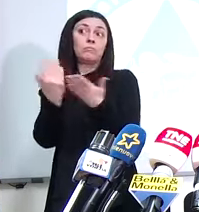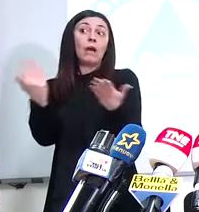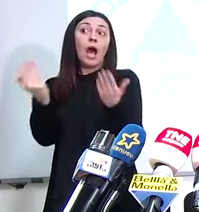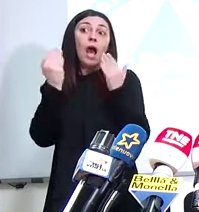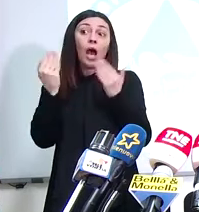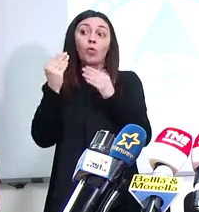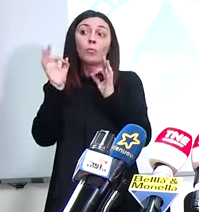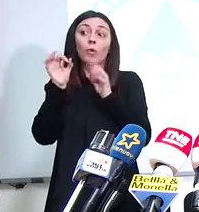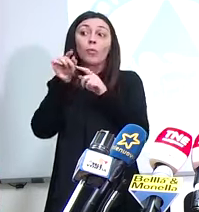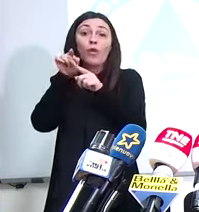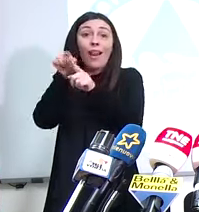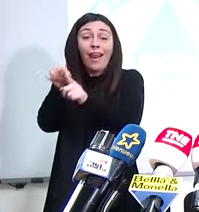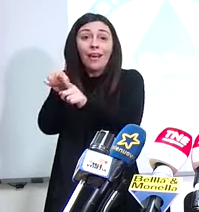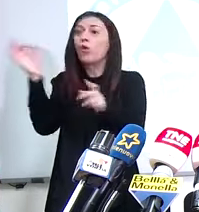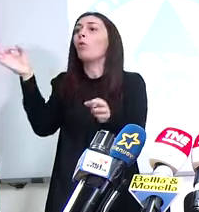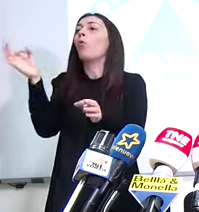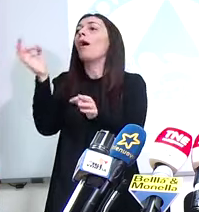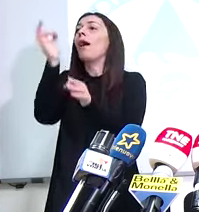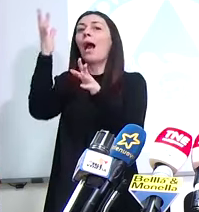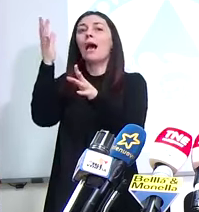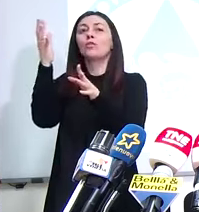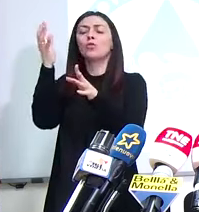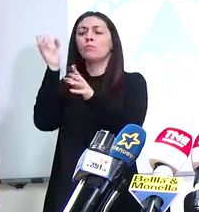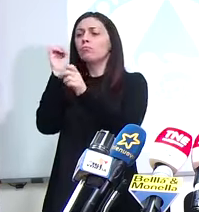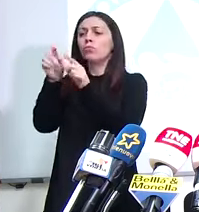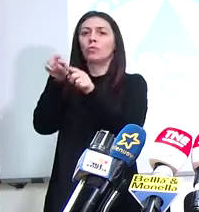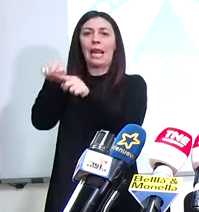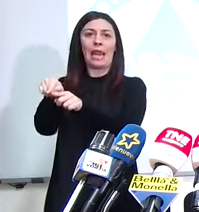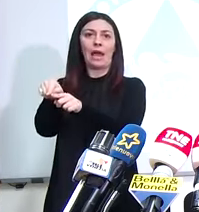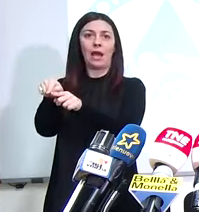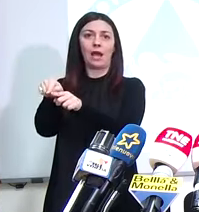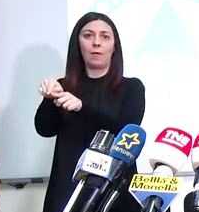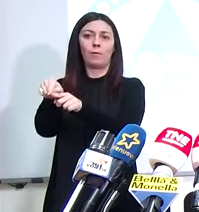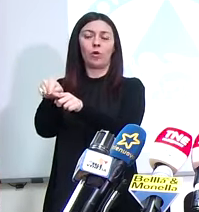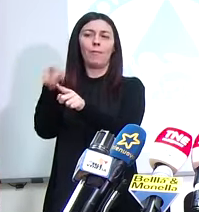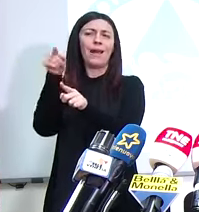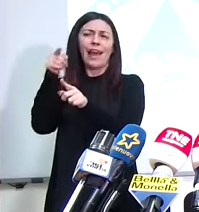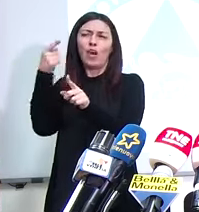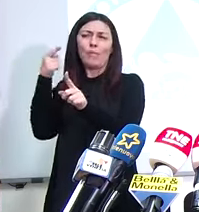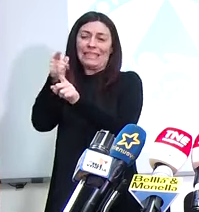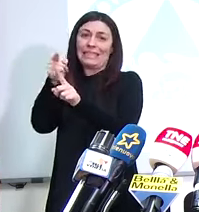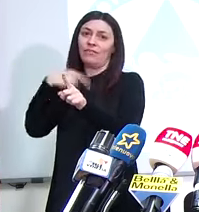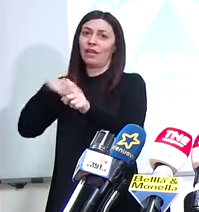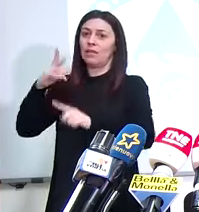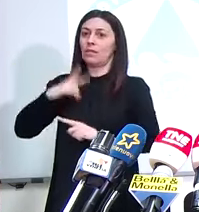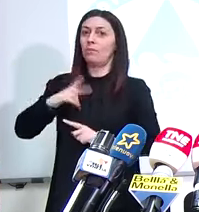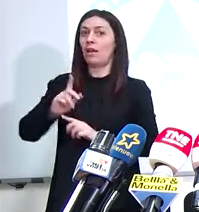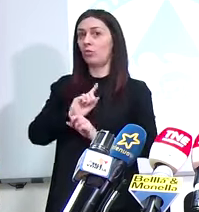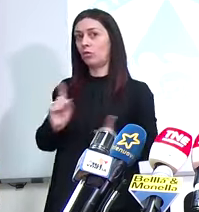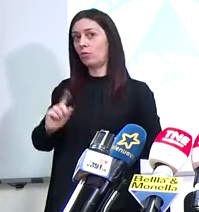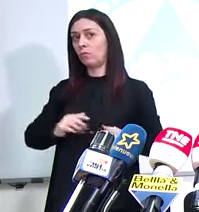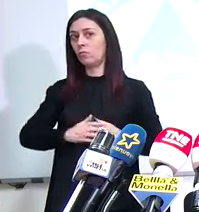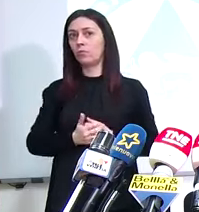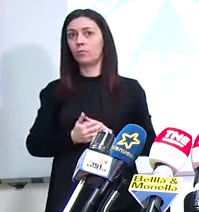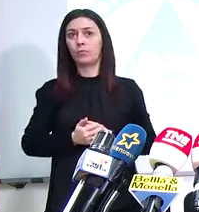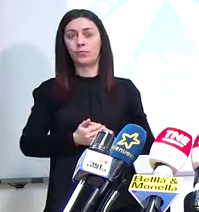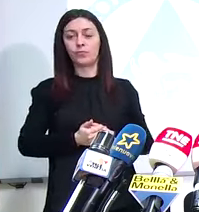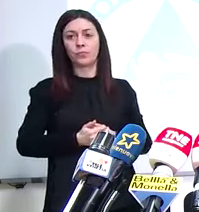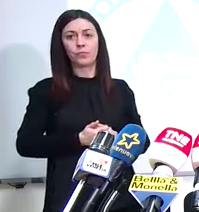destinatario di questo di questo ordigno verso veramente nella gravità sarebbe ancora più grave